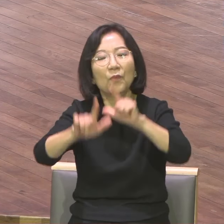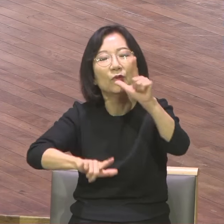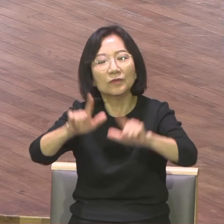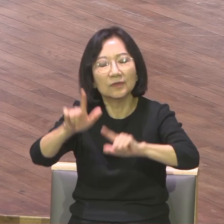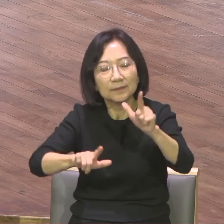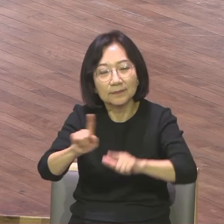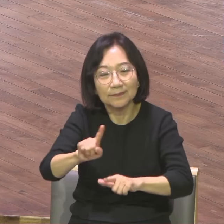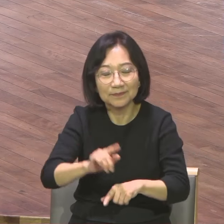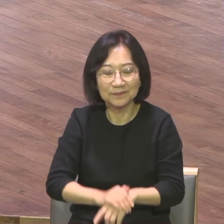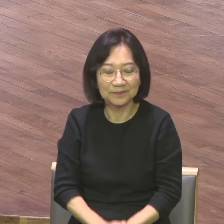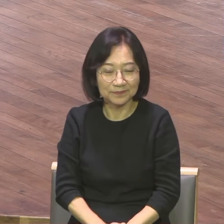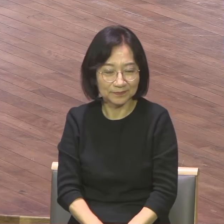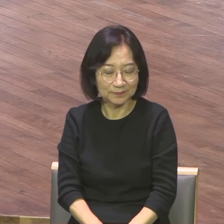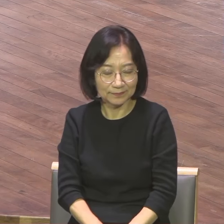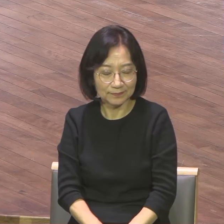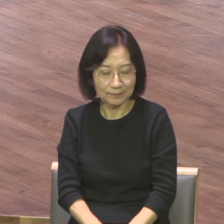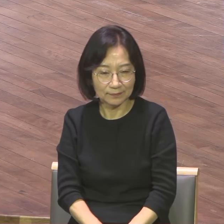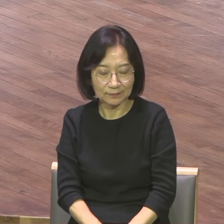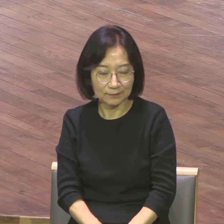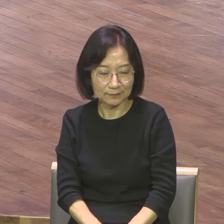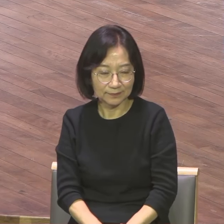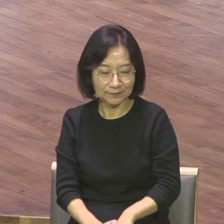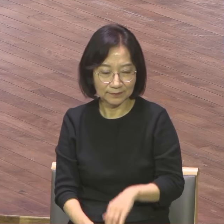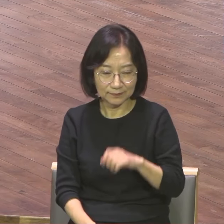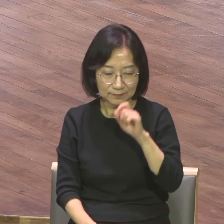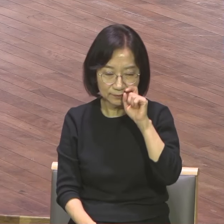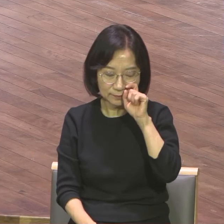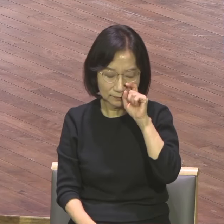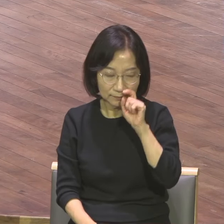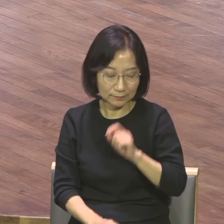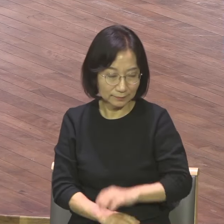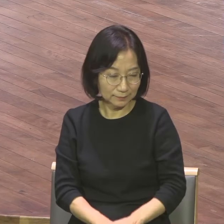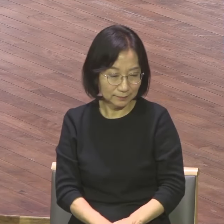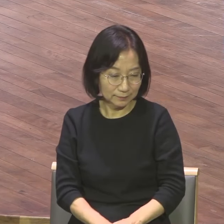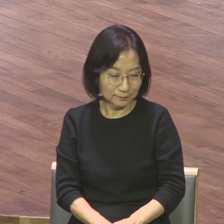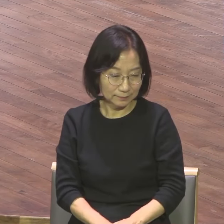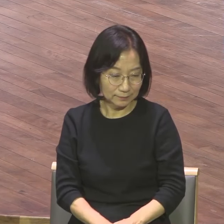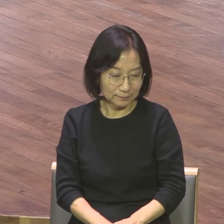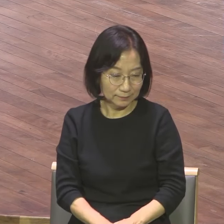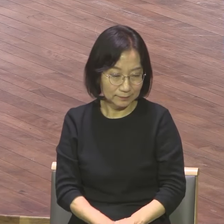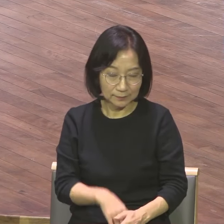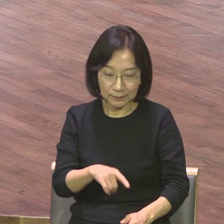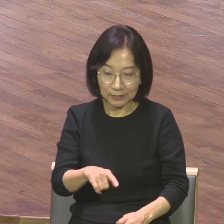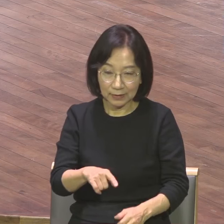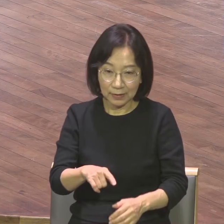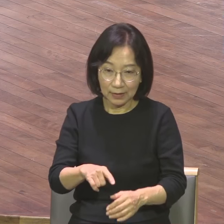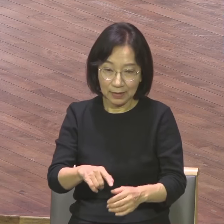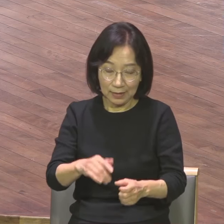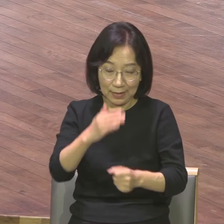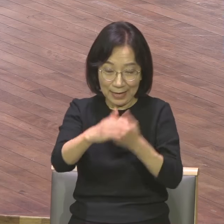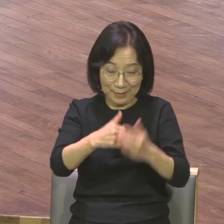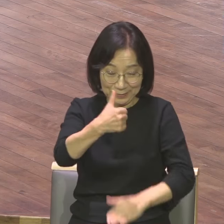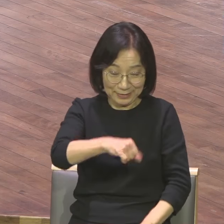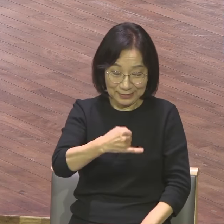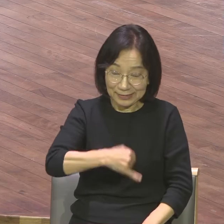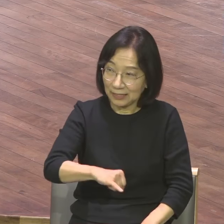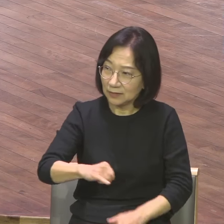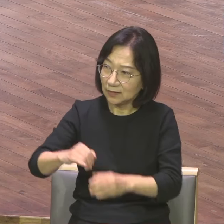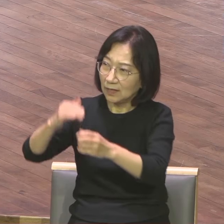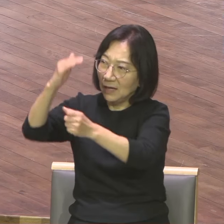지존자의 은밀한 곳에 거주한다. 지존자의 은밀한 것이 뭐요? 하나님과 깊은 소통을